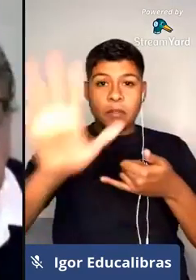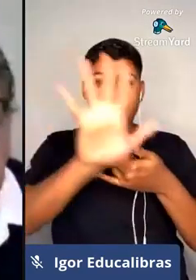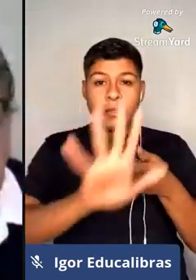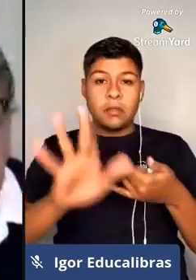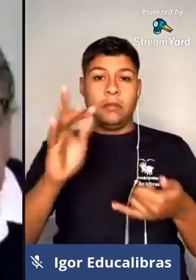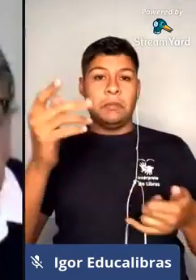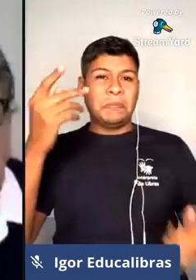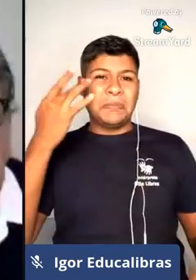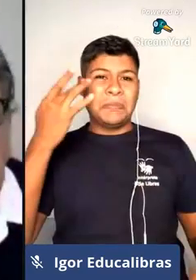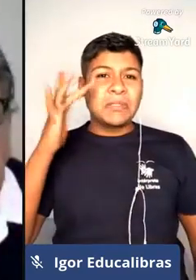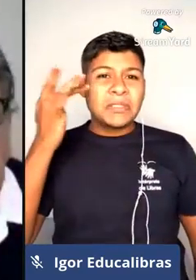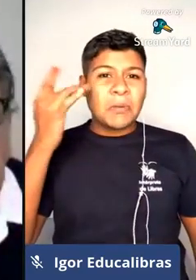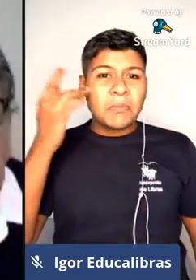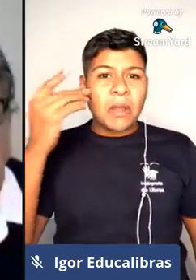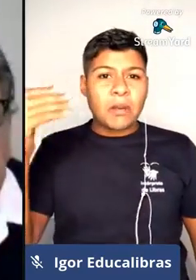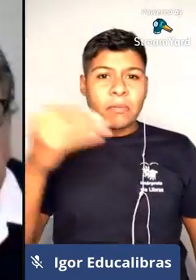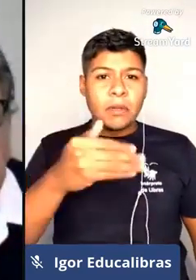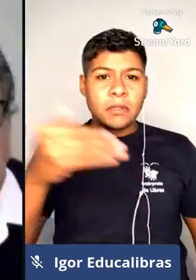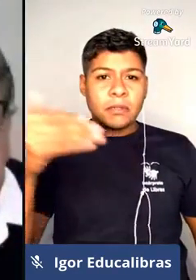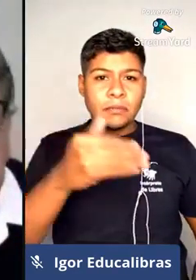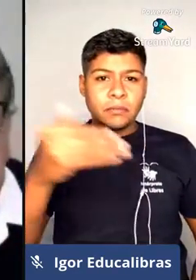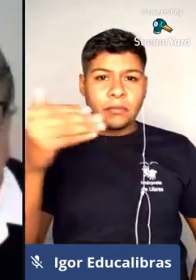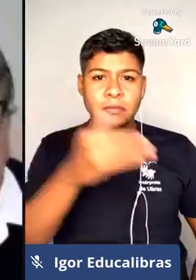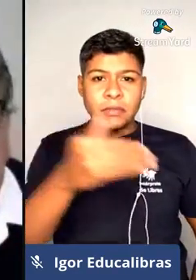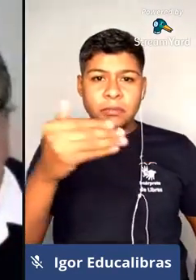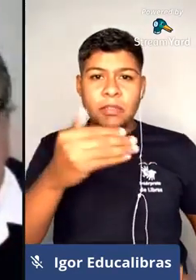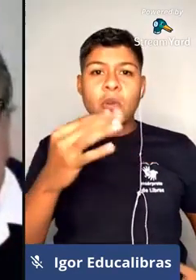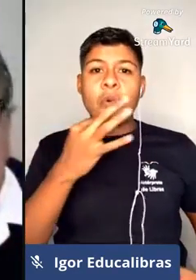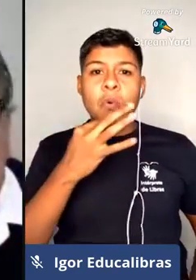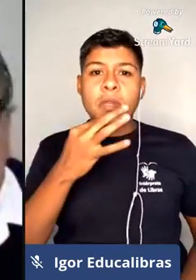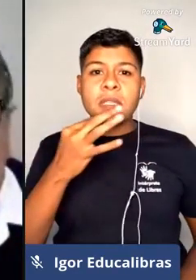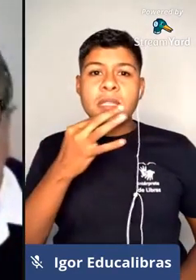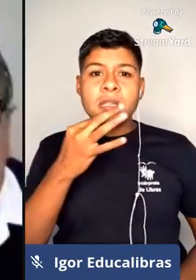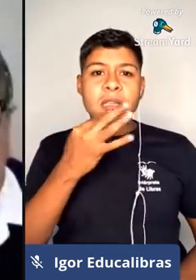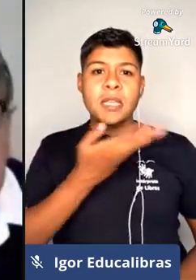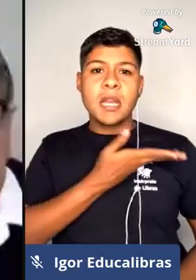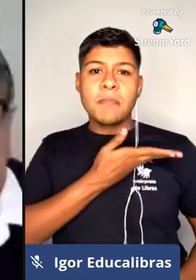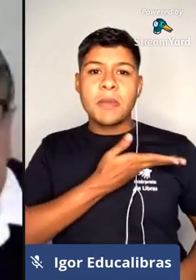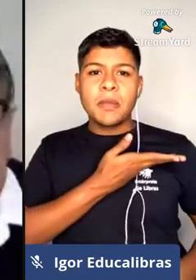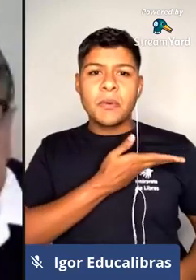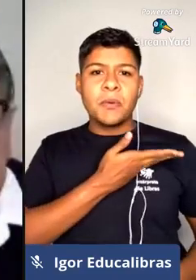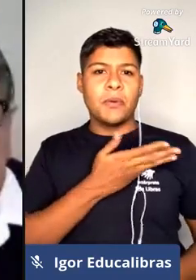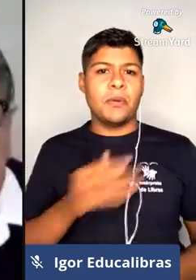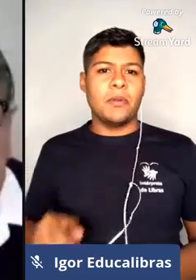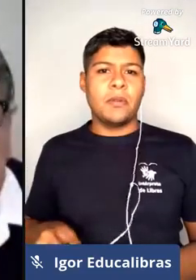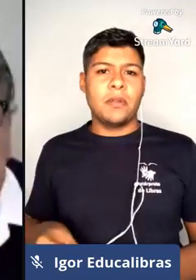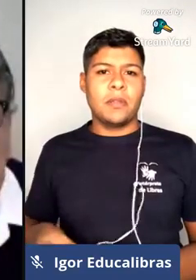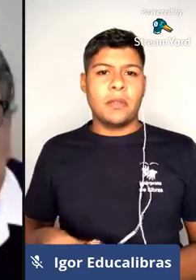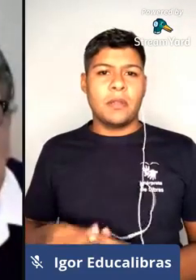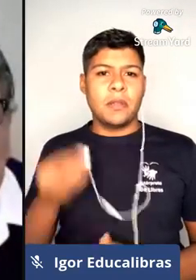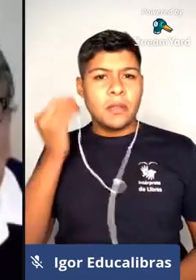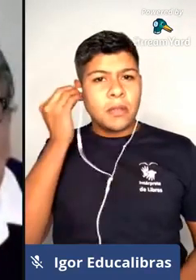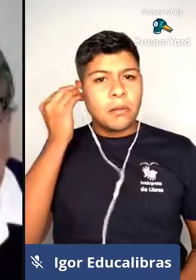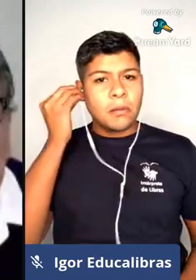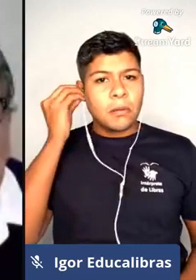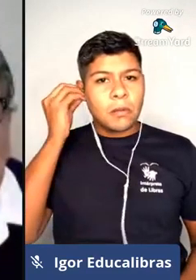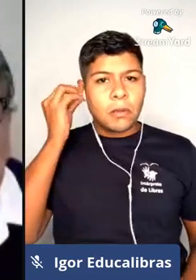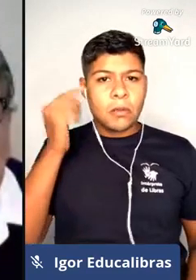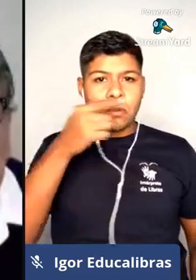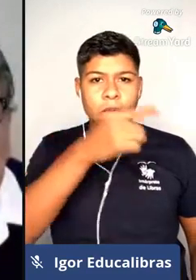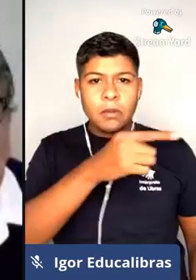participou, e lá conheci, que era colega lá da Eliane, no